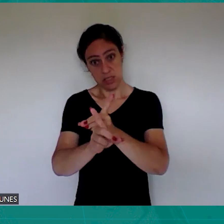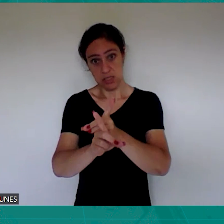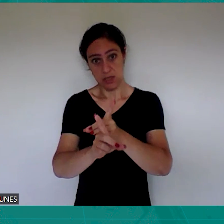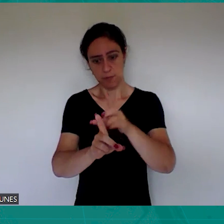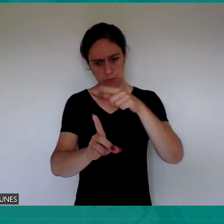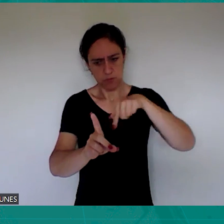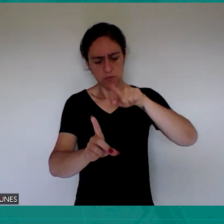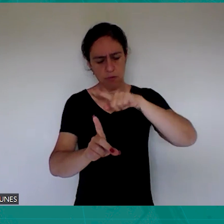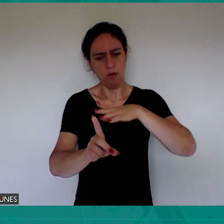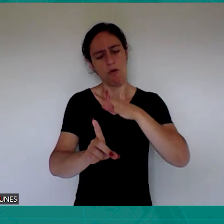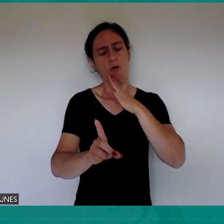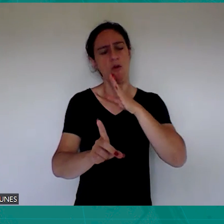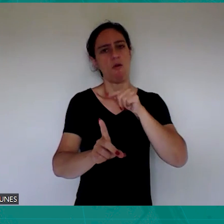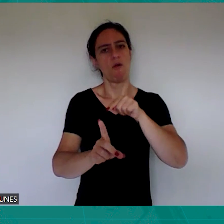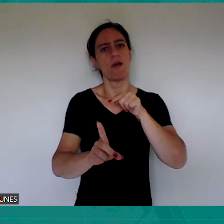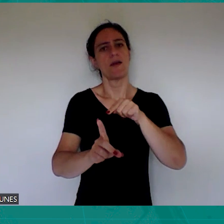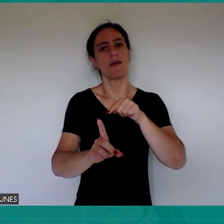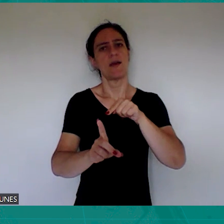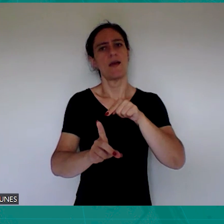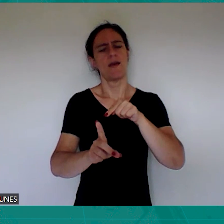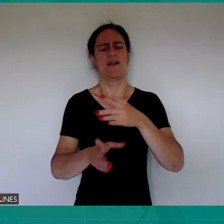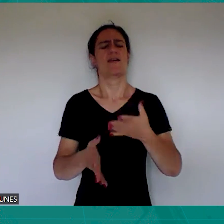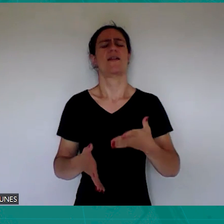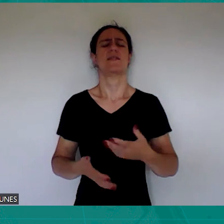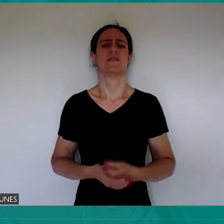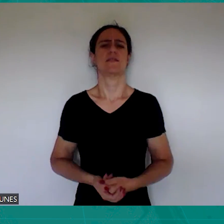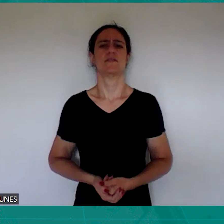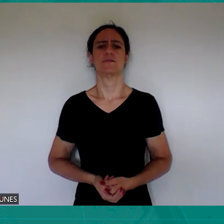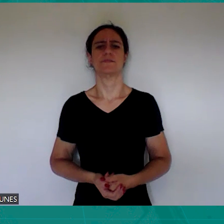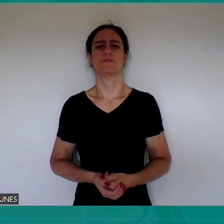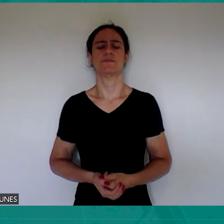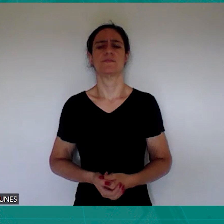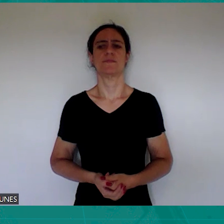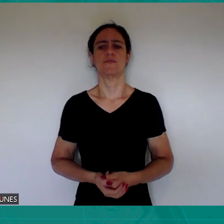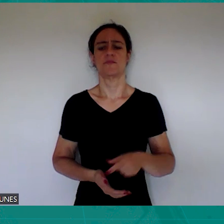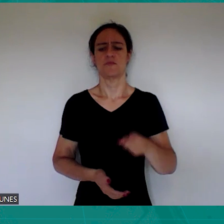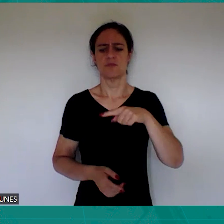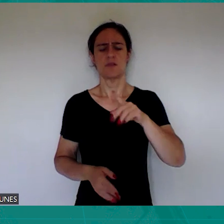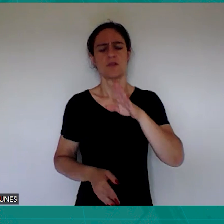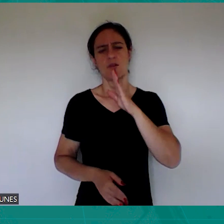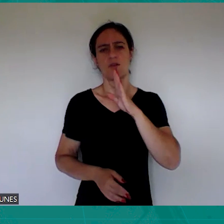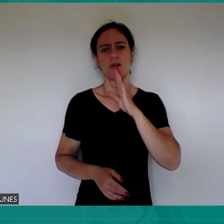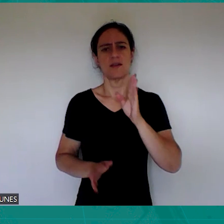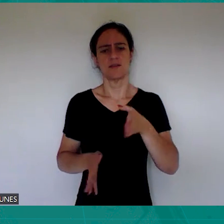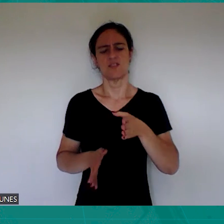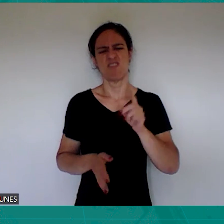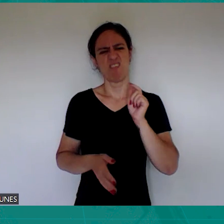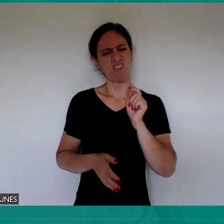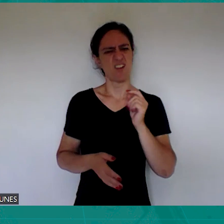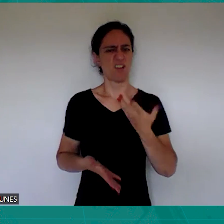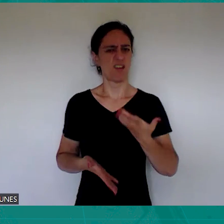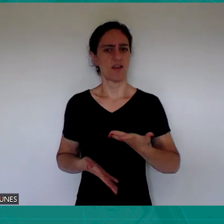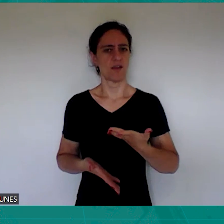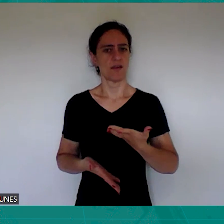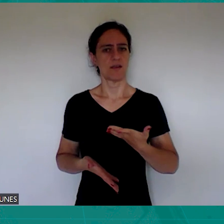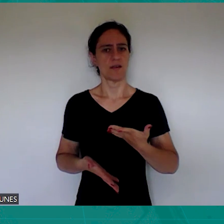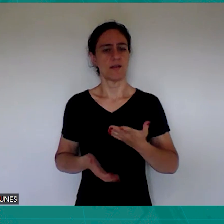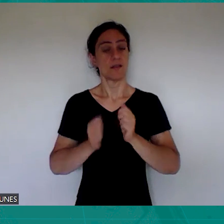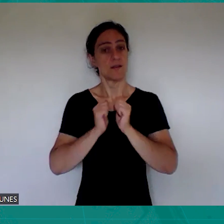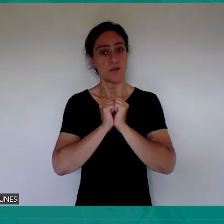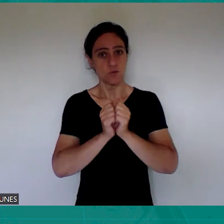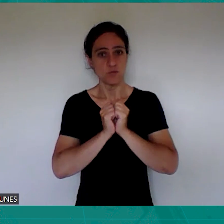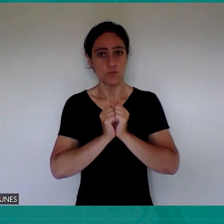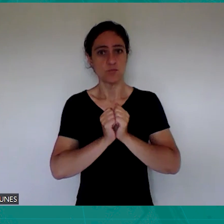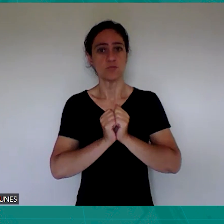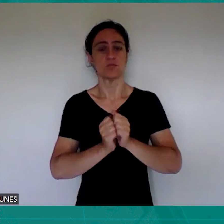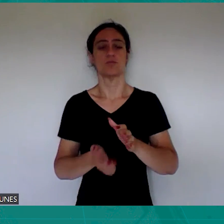Vocês conhecem, é familiar a vocês, é conhecido de vocês. E quem é esse? Ele habita convosco, que